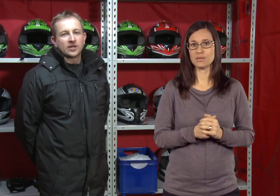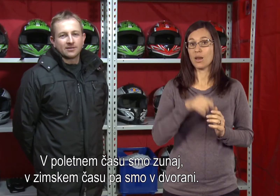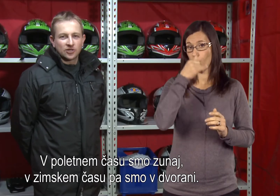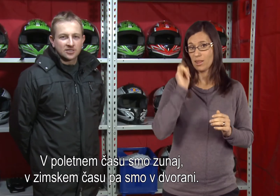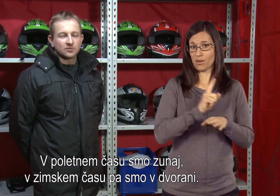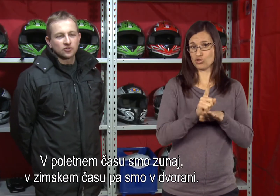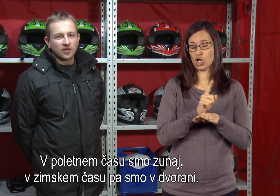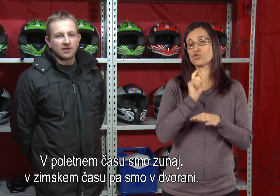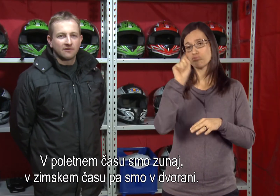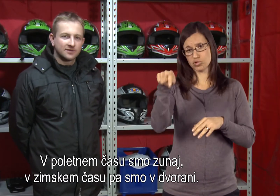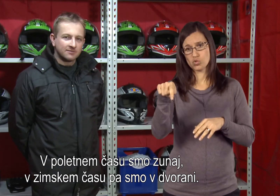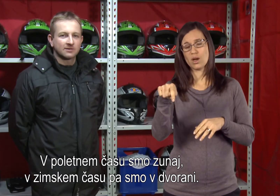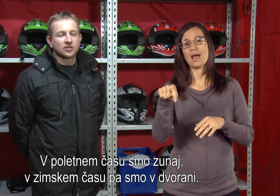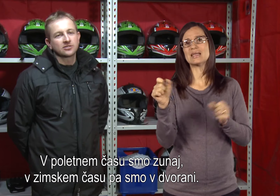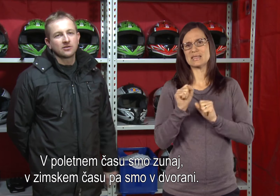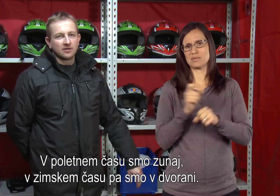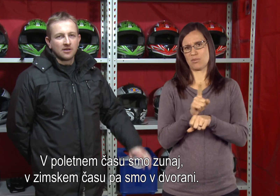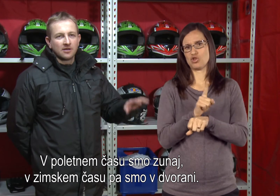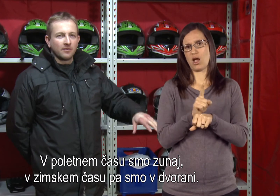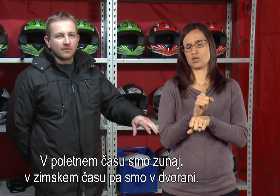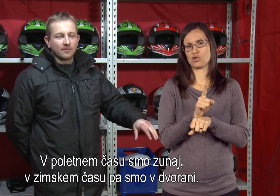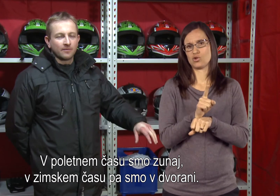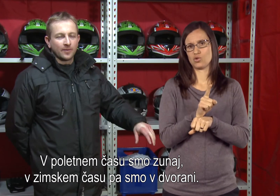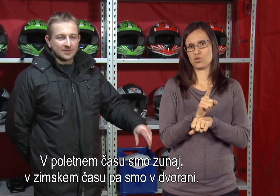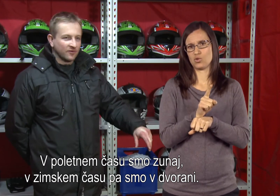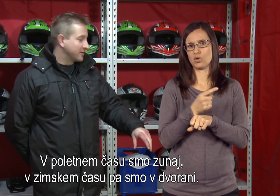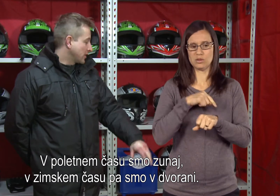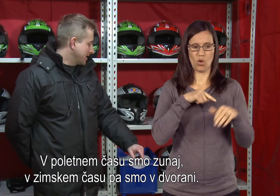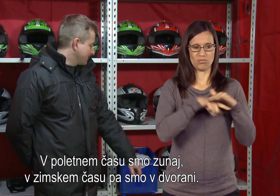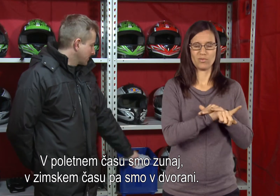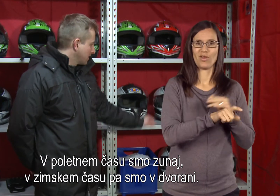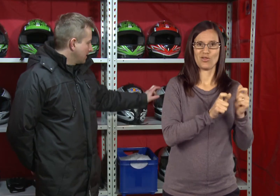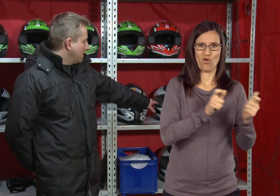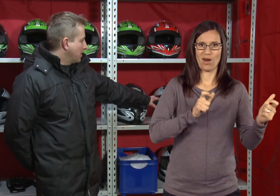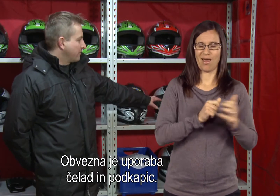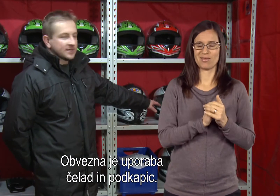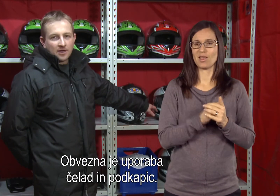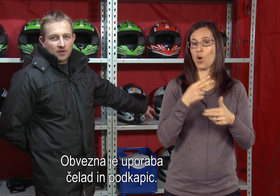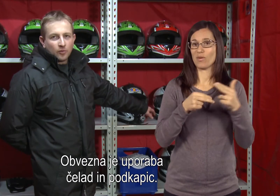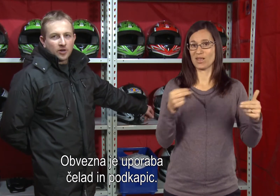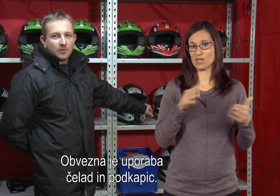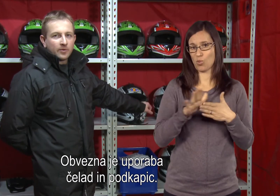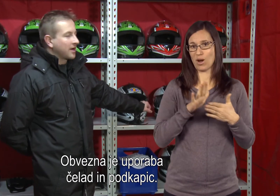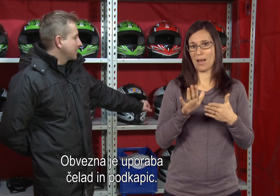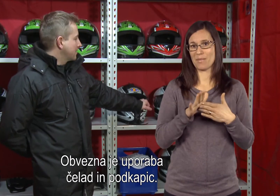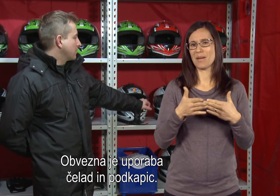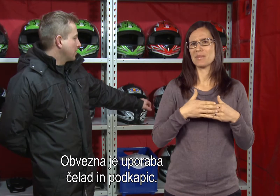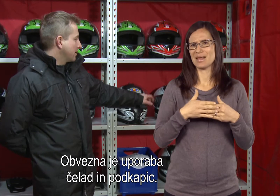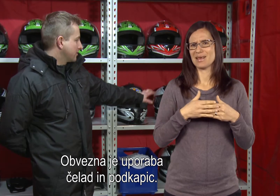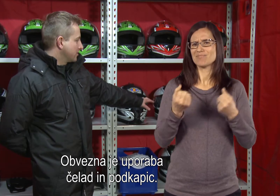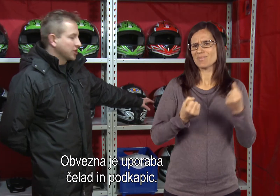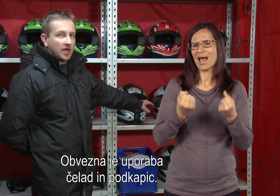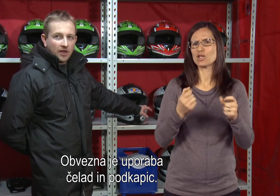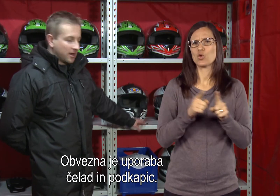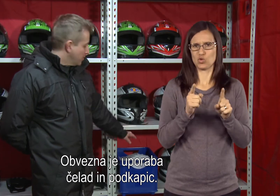V poletnem času smo zunaj, v zimskem času pa smo v dvorani. Obvezna uporaba pri kartingu